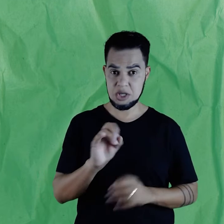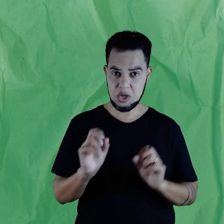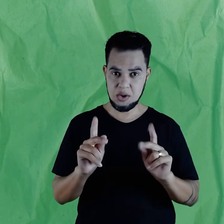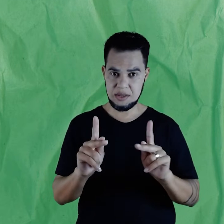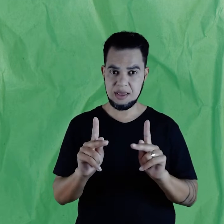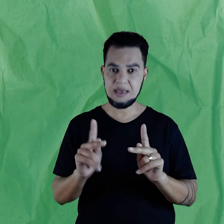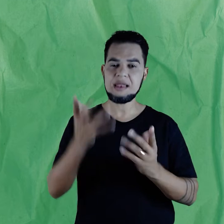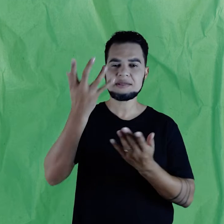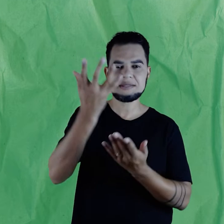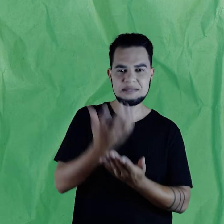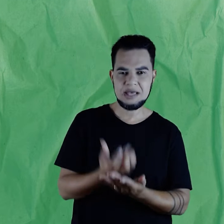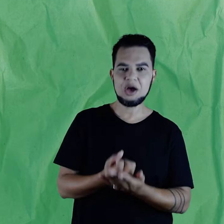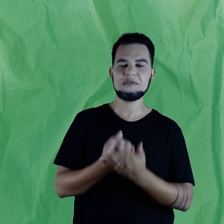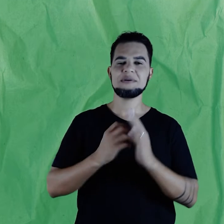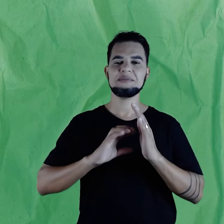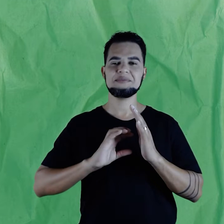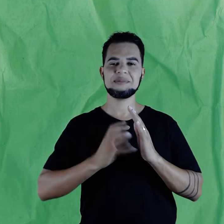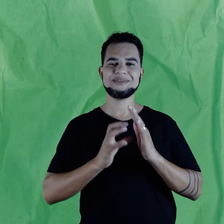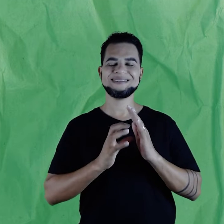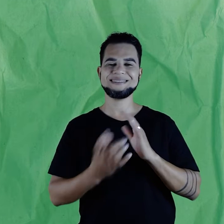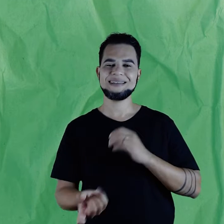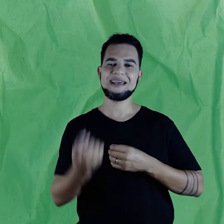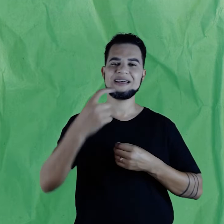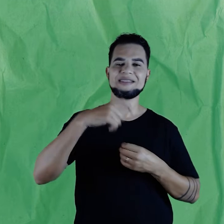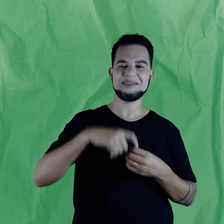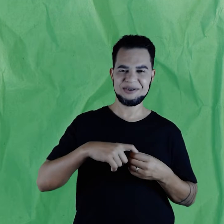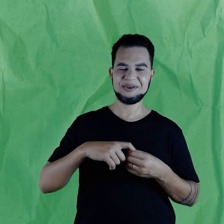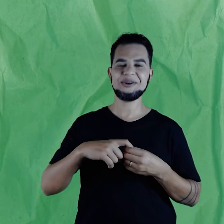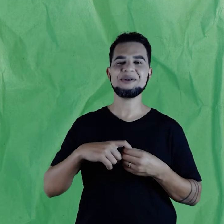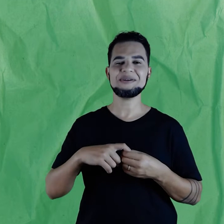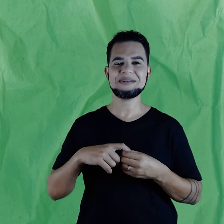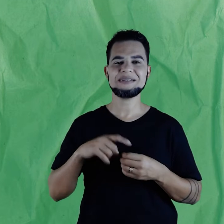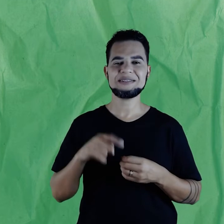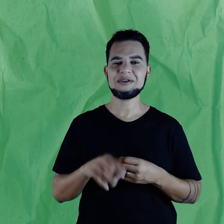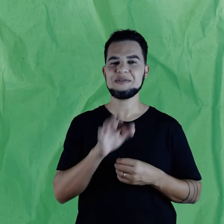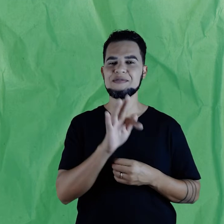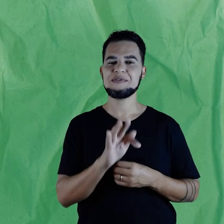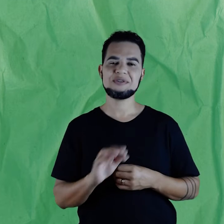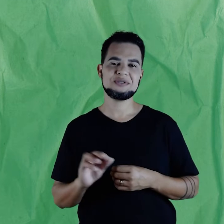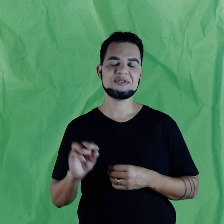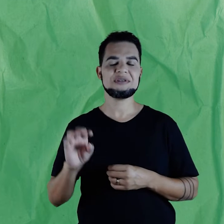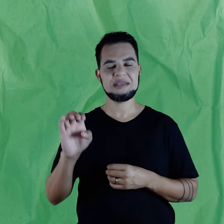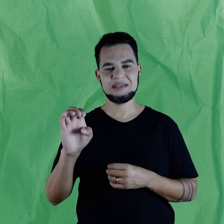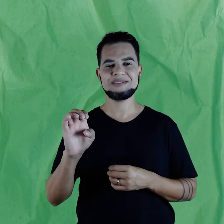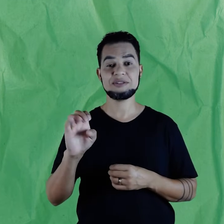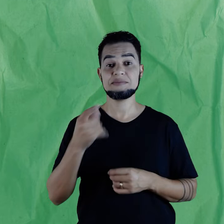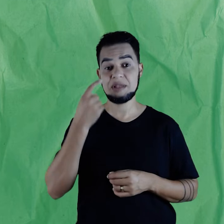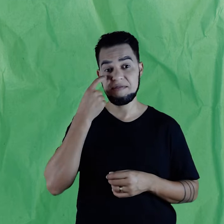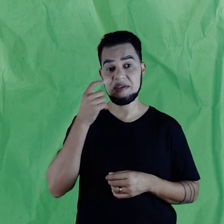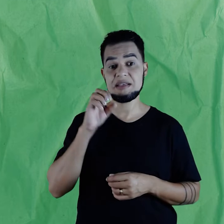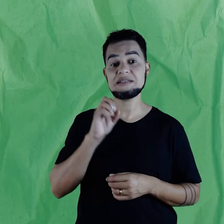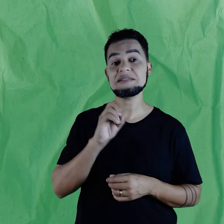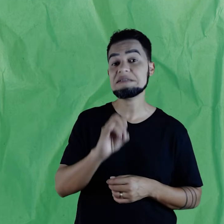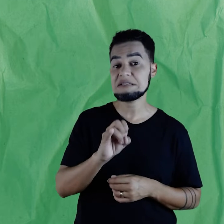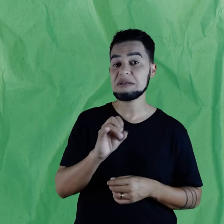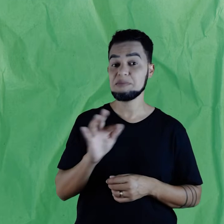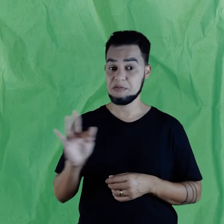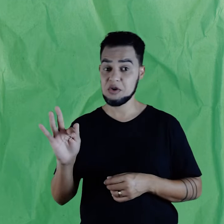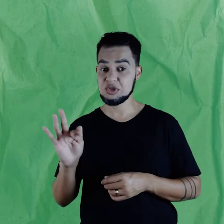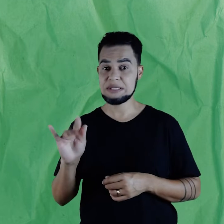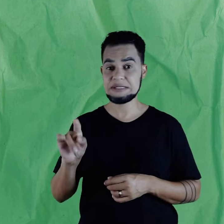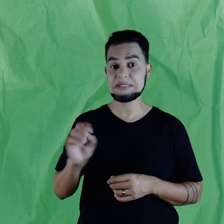ela salva no banco de dados e retorna um status para o front-end saber se deu certo ou